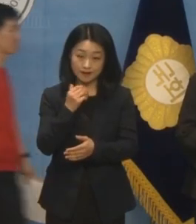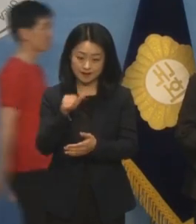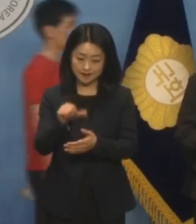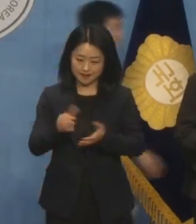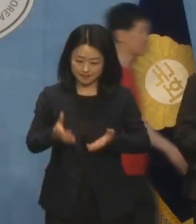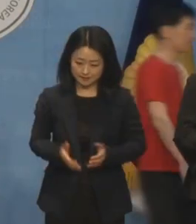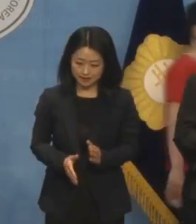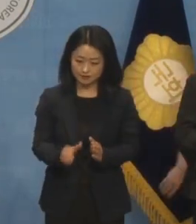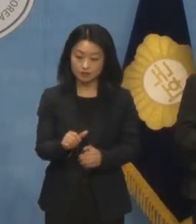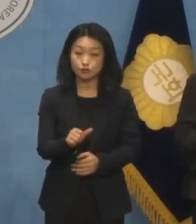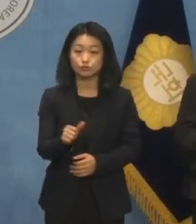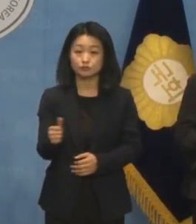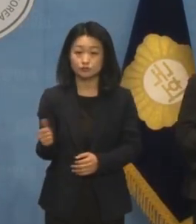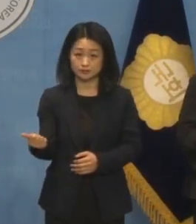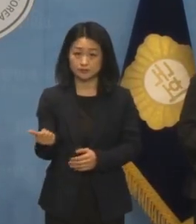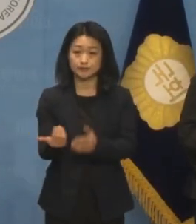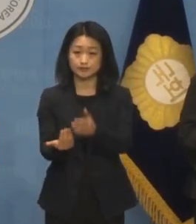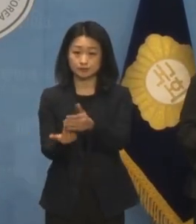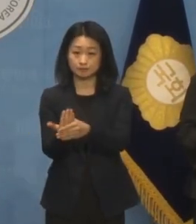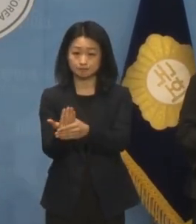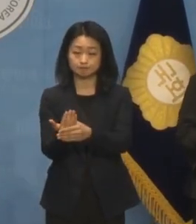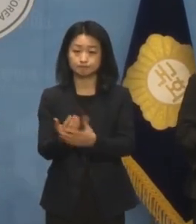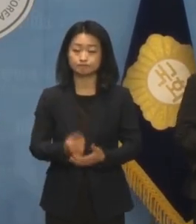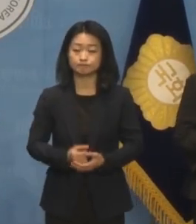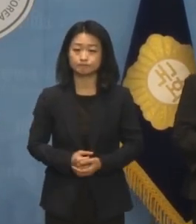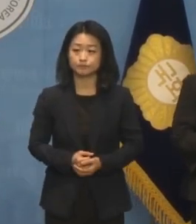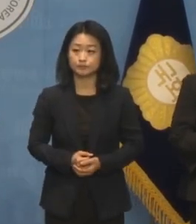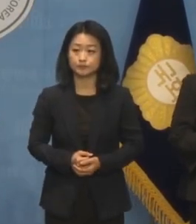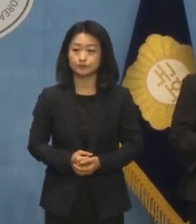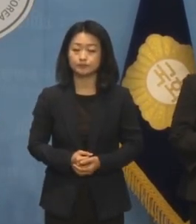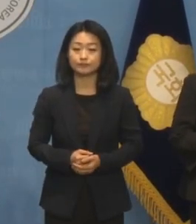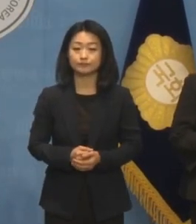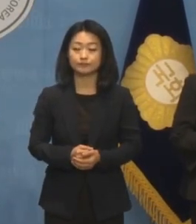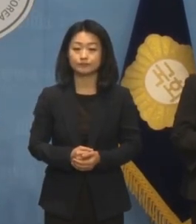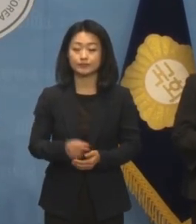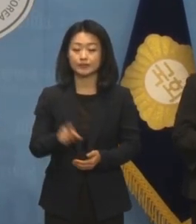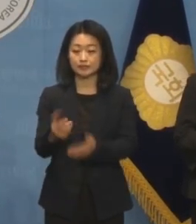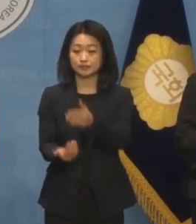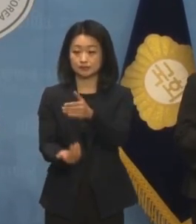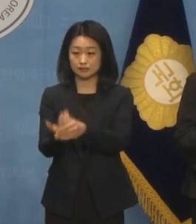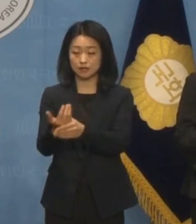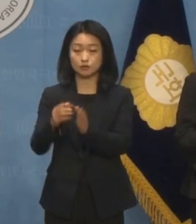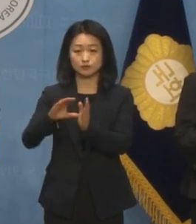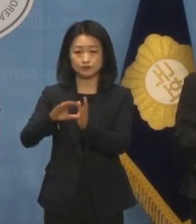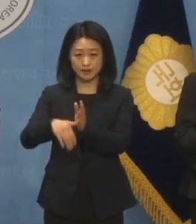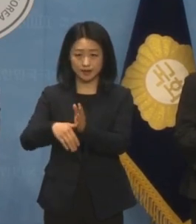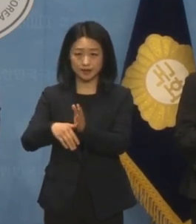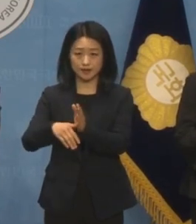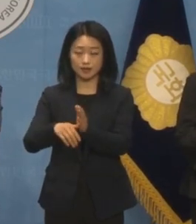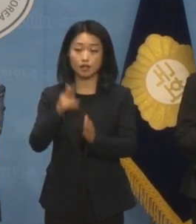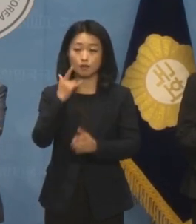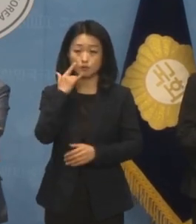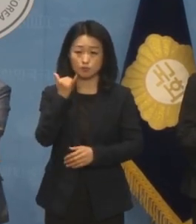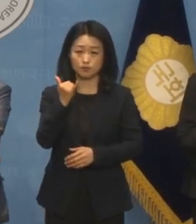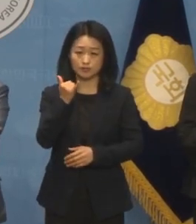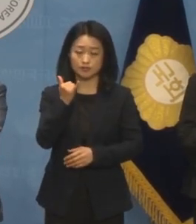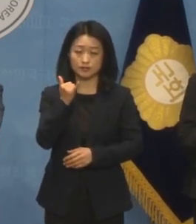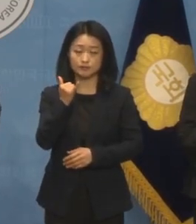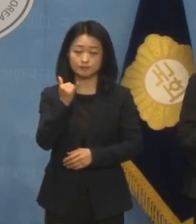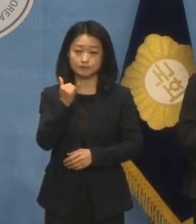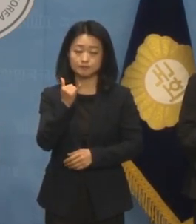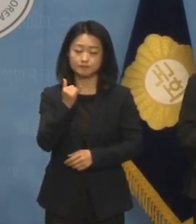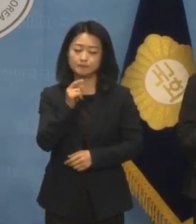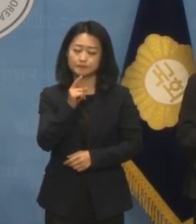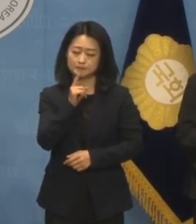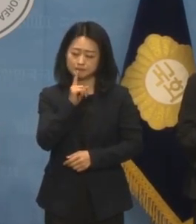그 부모님들께서 이 엄청난 사고가 있었을 때 현장에서 하셨던 이야기를 우리